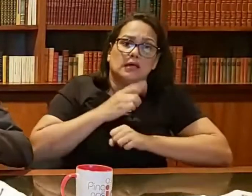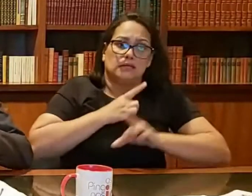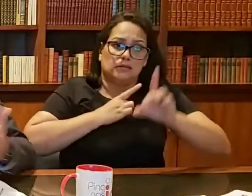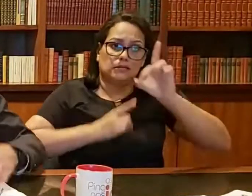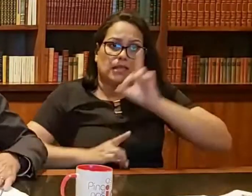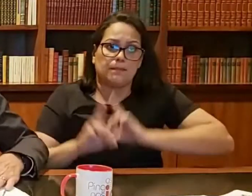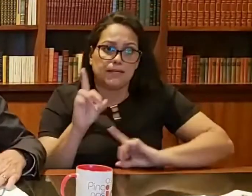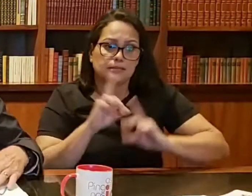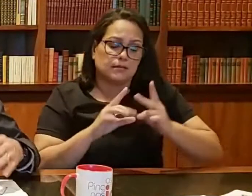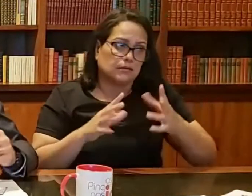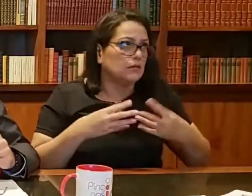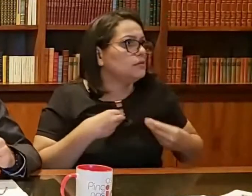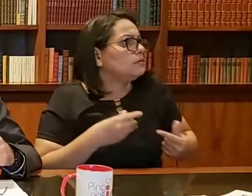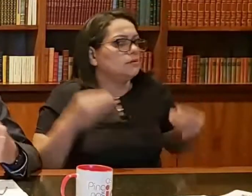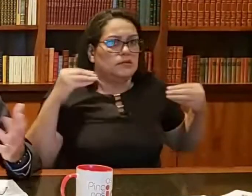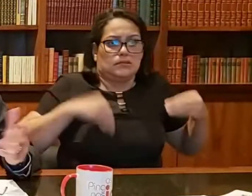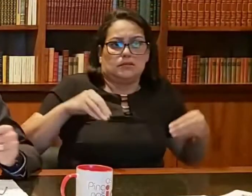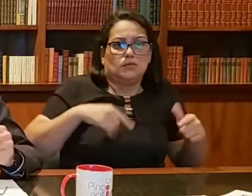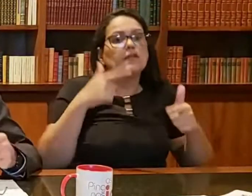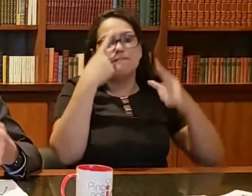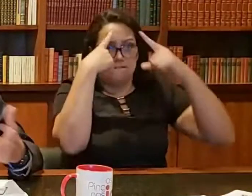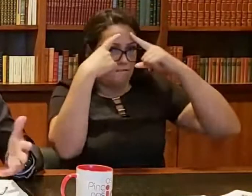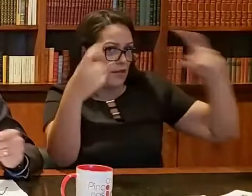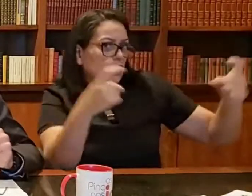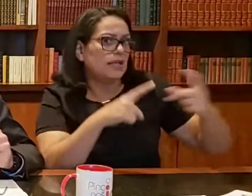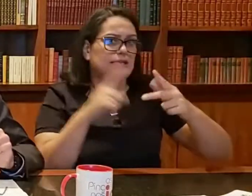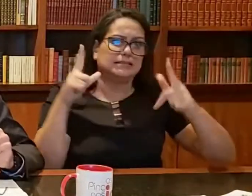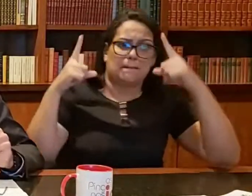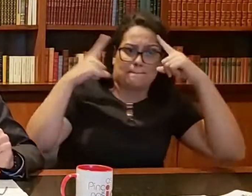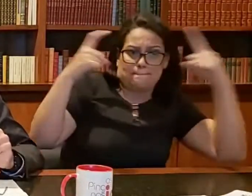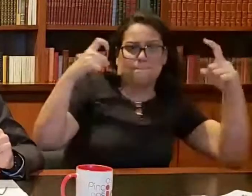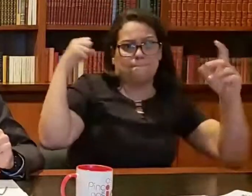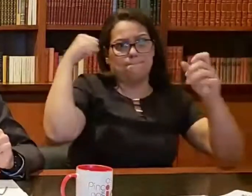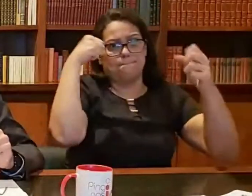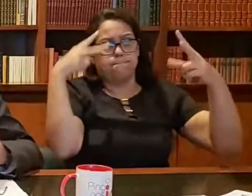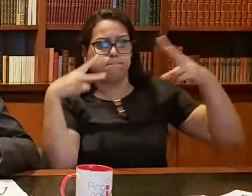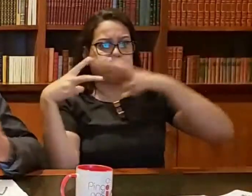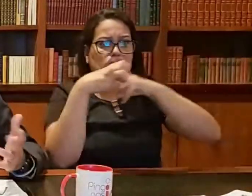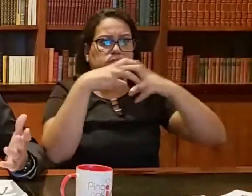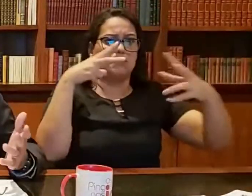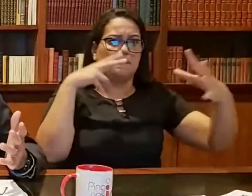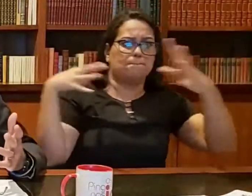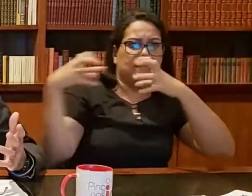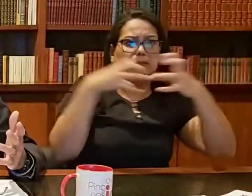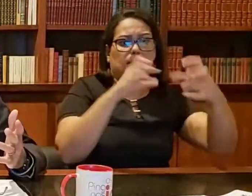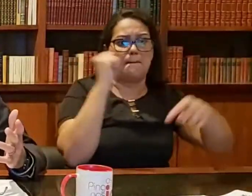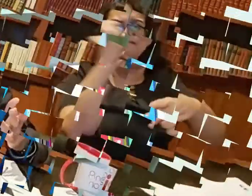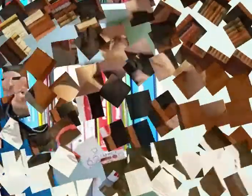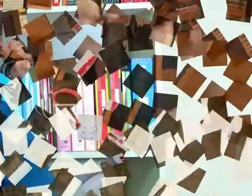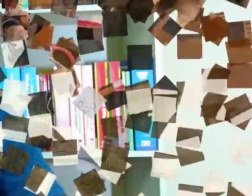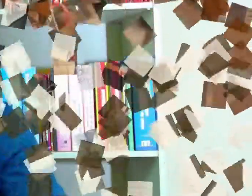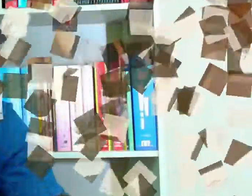leva à violência, brigas, leva à morte, leva ao caos.